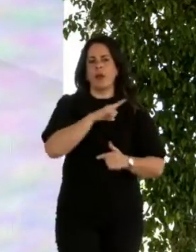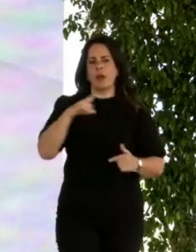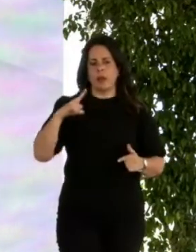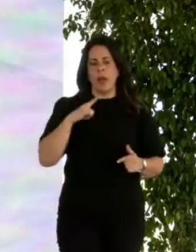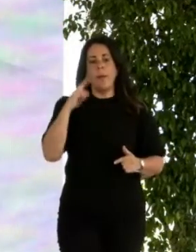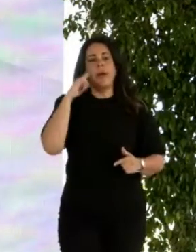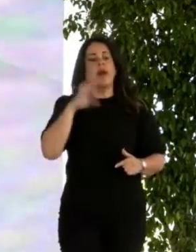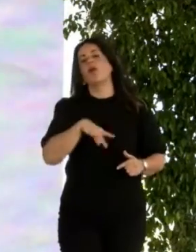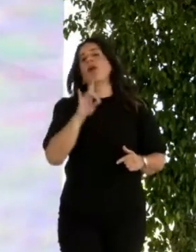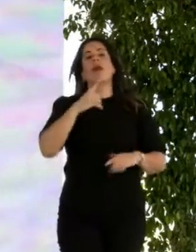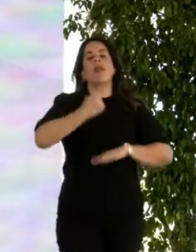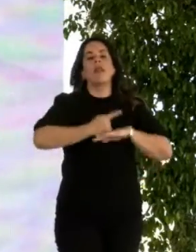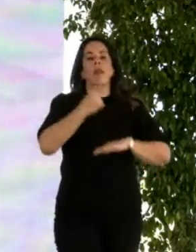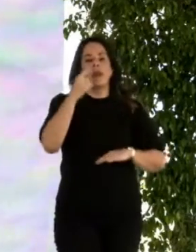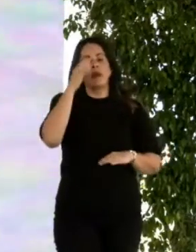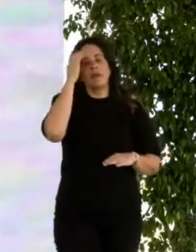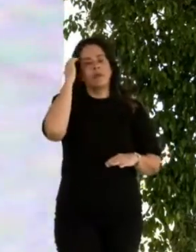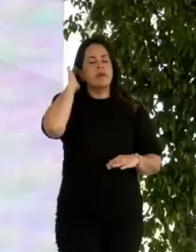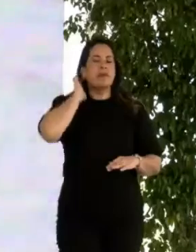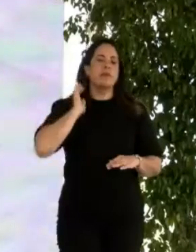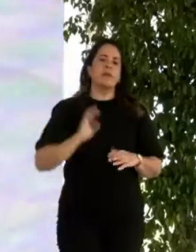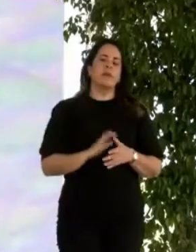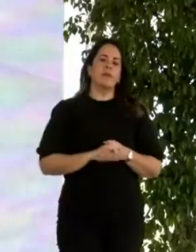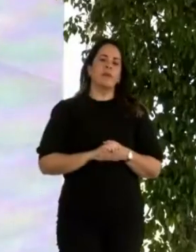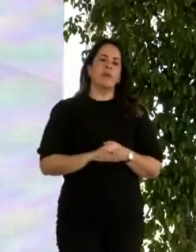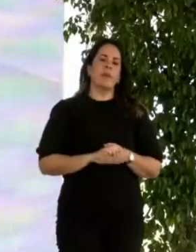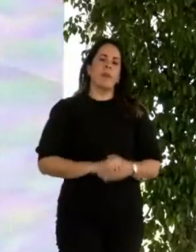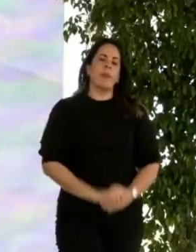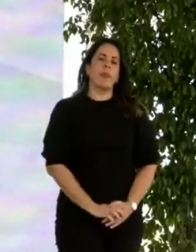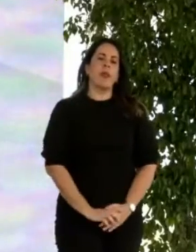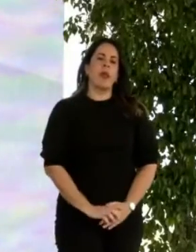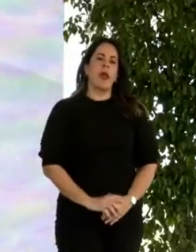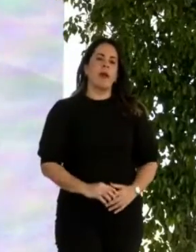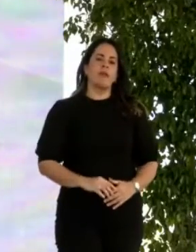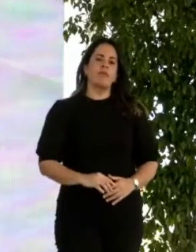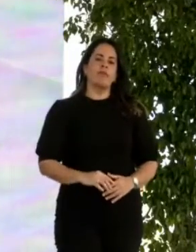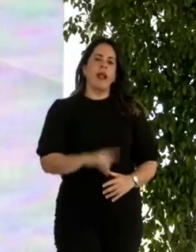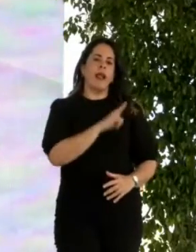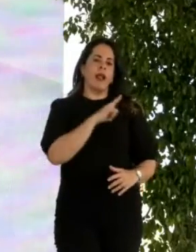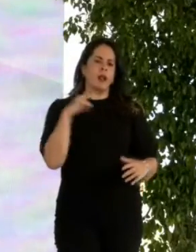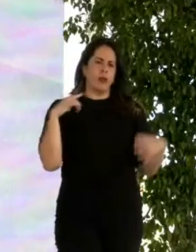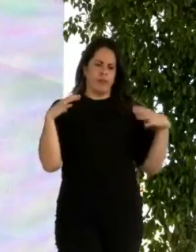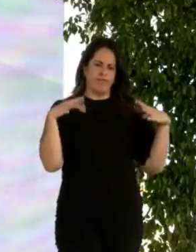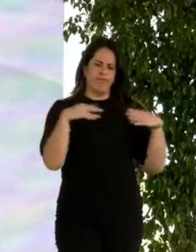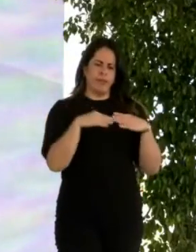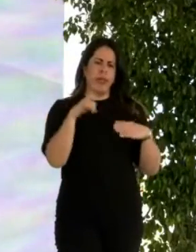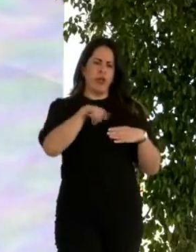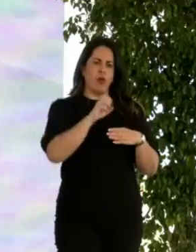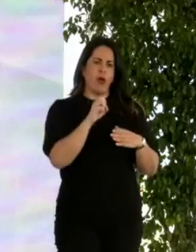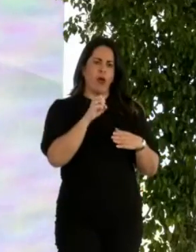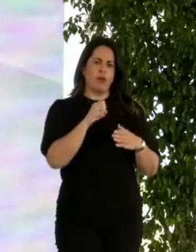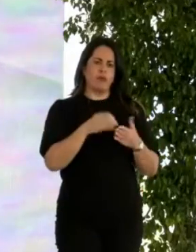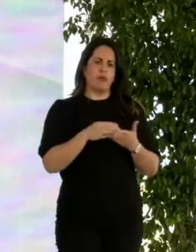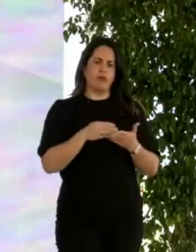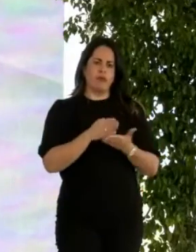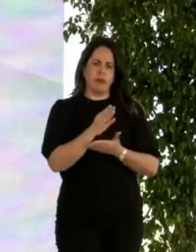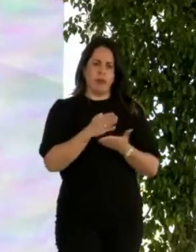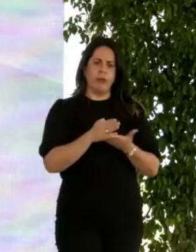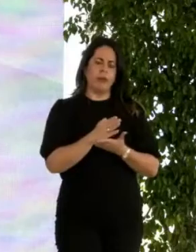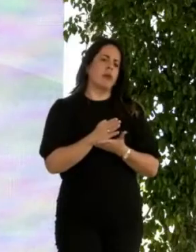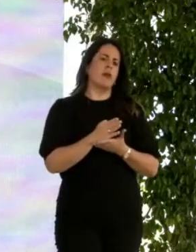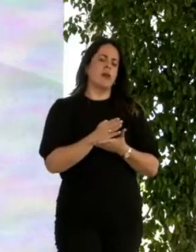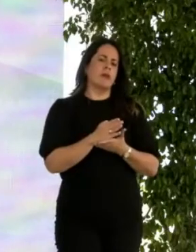para escoger los días en los cuales la Asamblea Legislativa estaría autorizada a